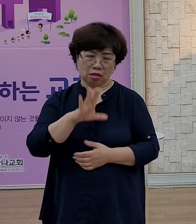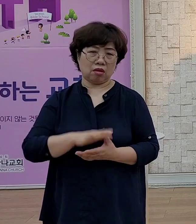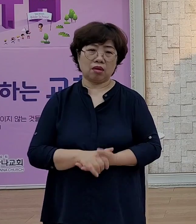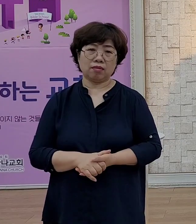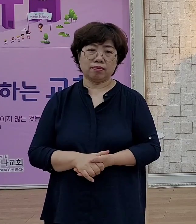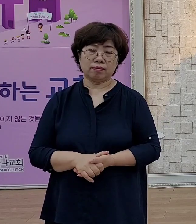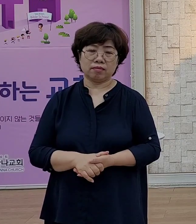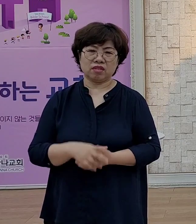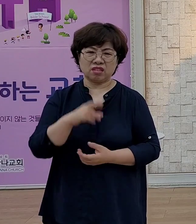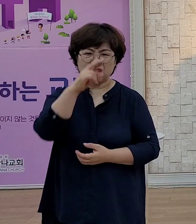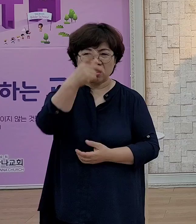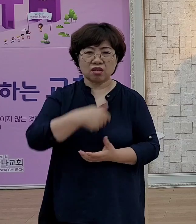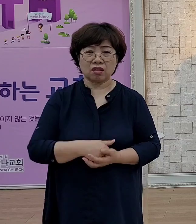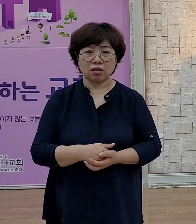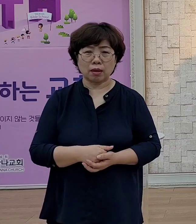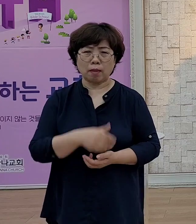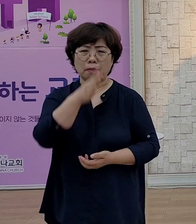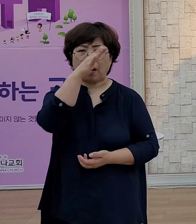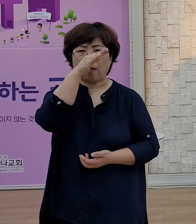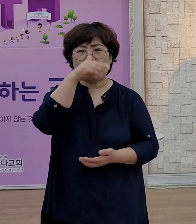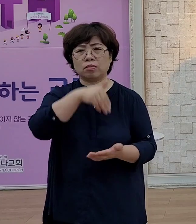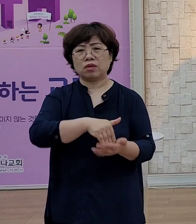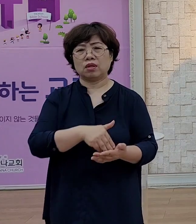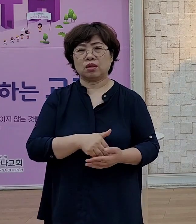그런 바보가 어딨냐.